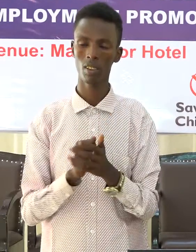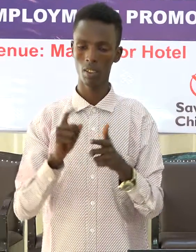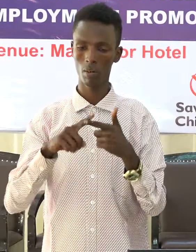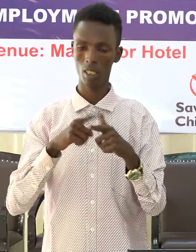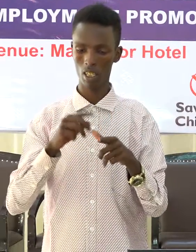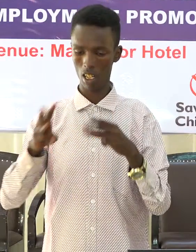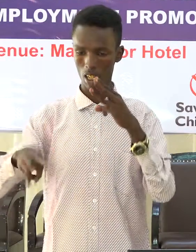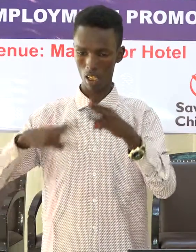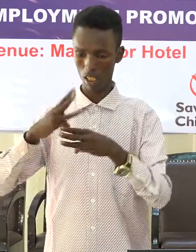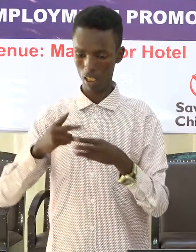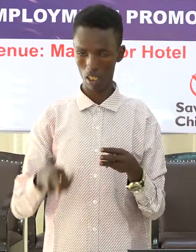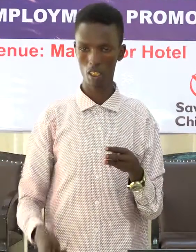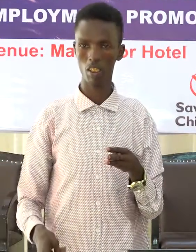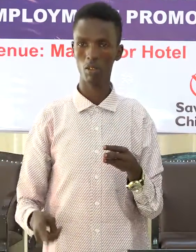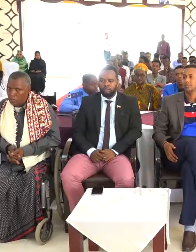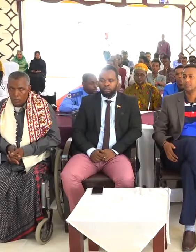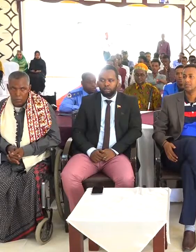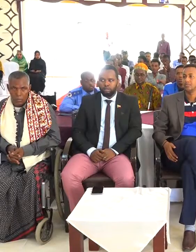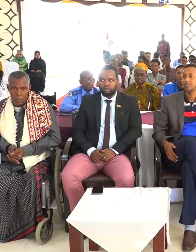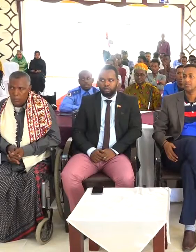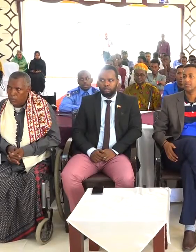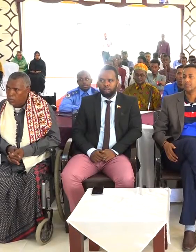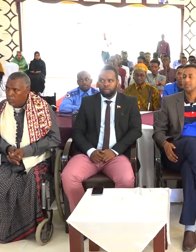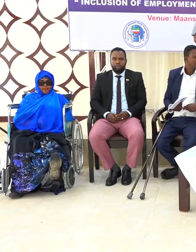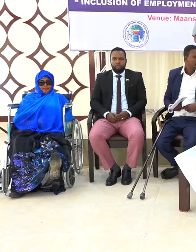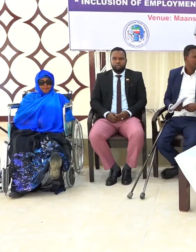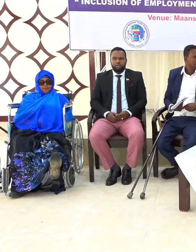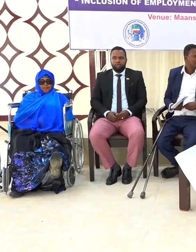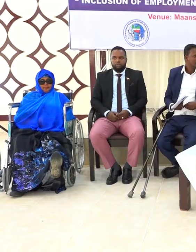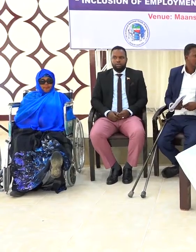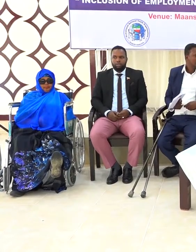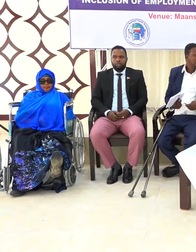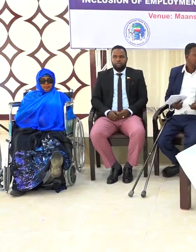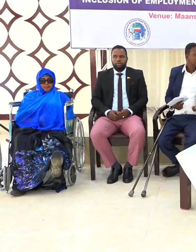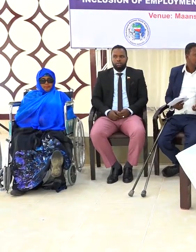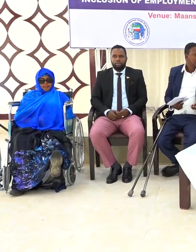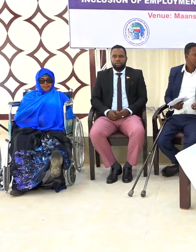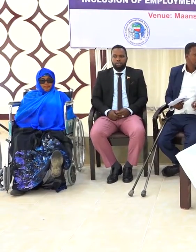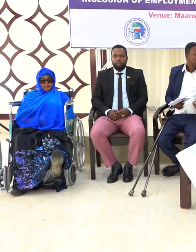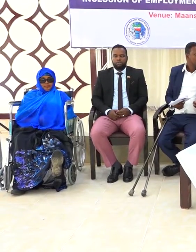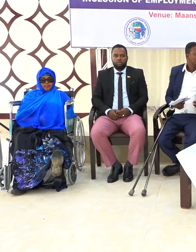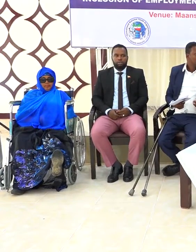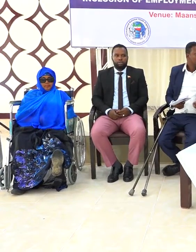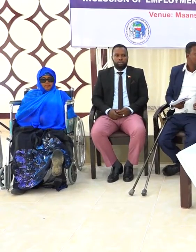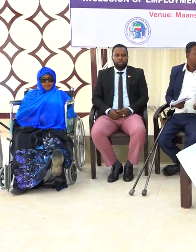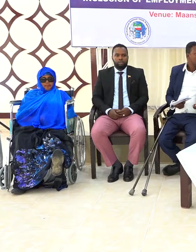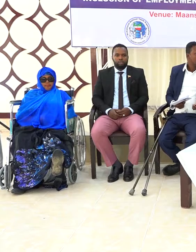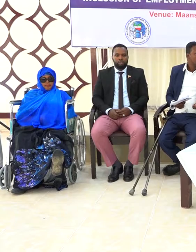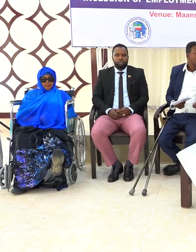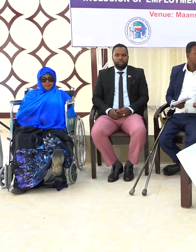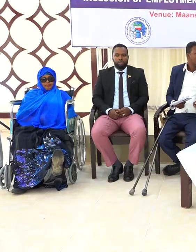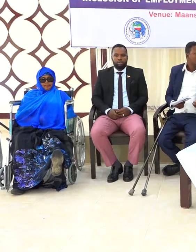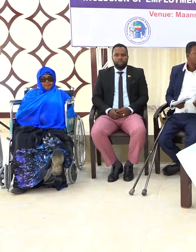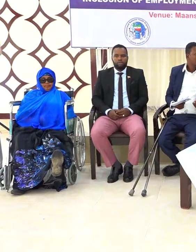taraa aakhiraha horka la isku celinmaayo ugu dambeyn waxaa halkaasi lagu qabtay dood lagaga hadlayay duruufaha ku